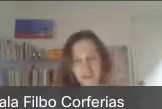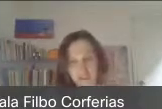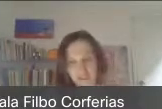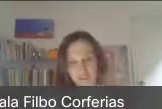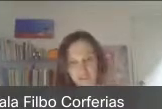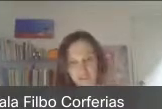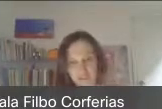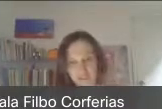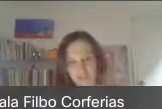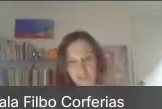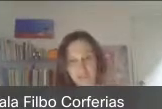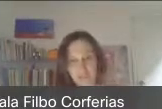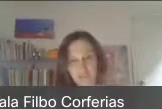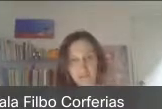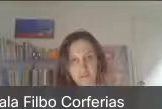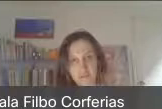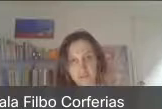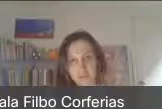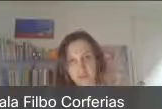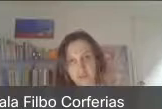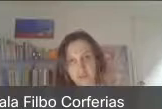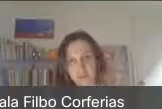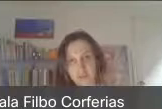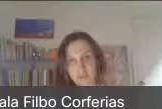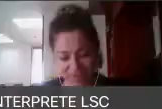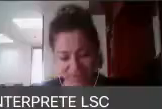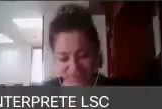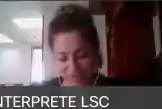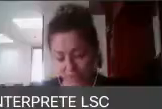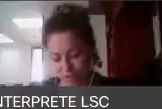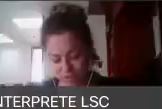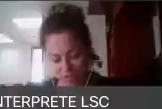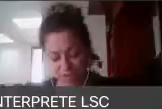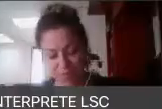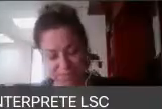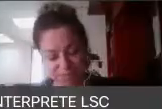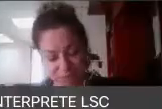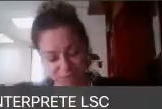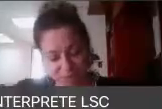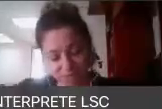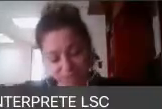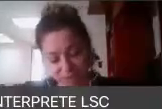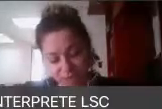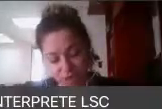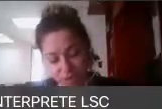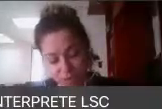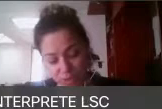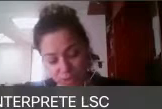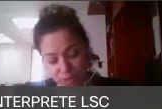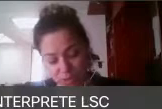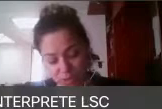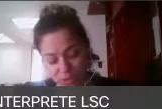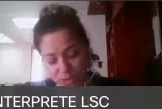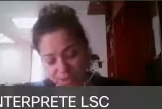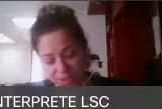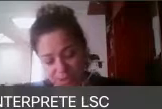yo como voy a tener el micrófono silenciado, Ok, a no se ver, oye nada. ustedes me dicen que se oye bien.